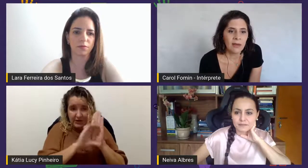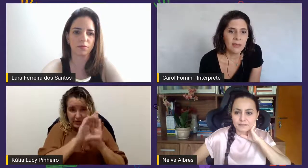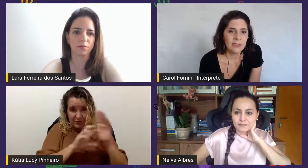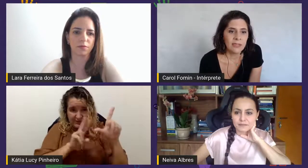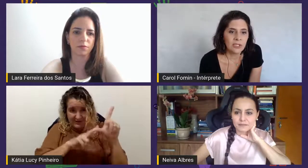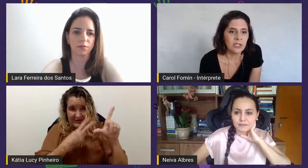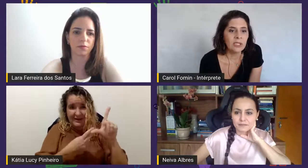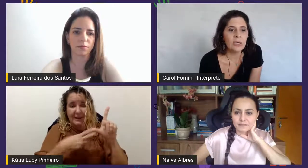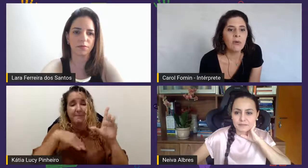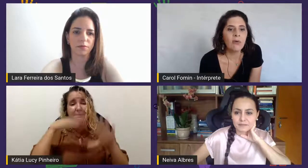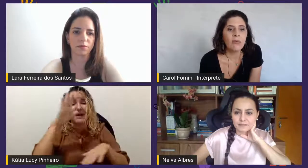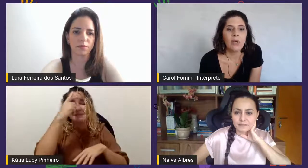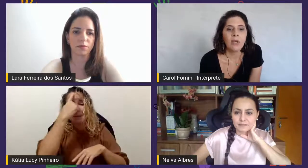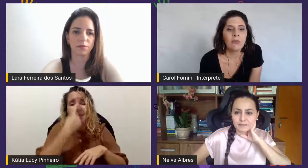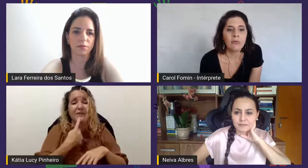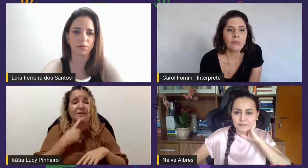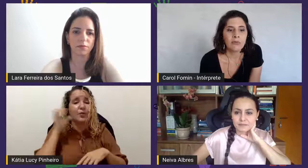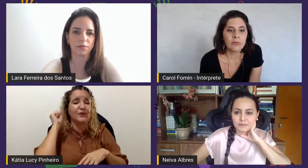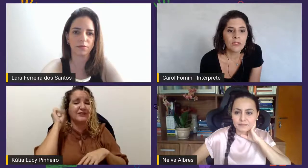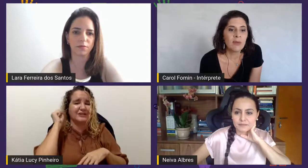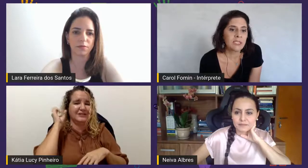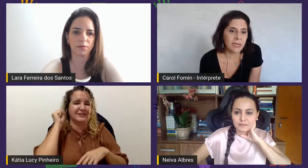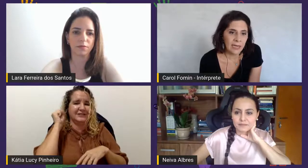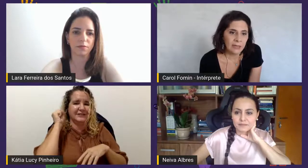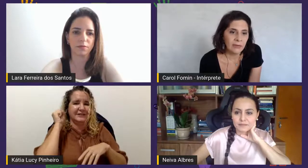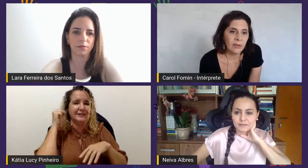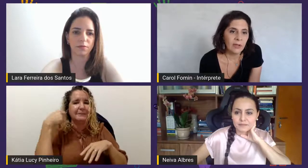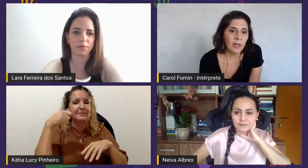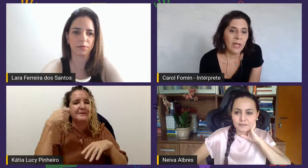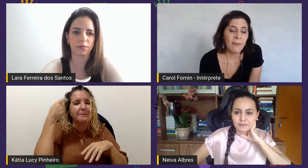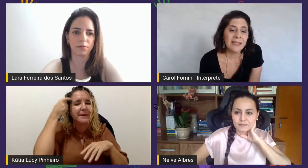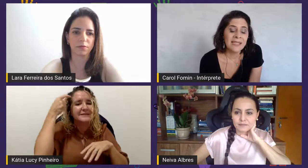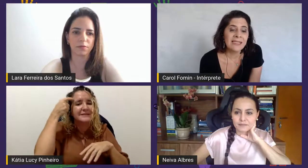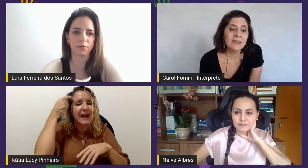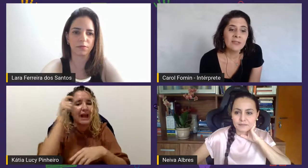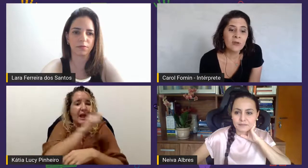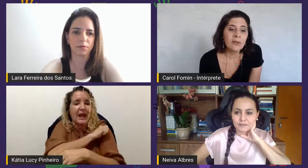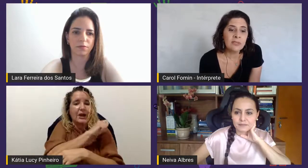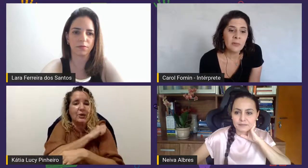a existir, ou nos cursos de bacharelado,